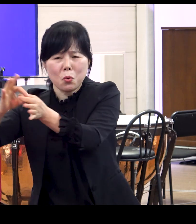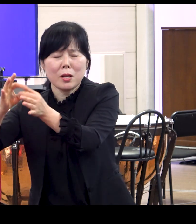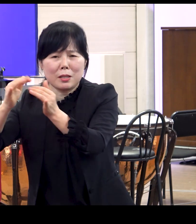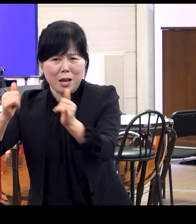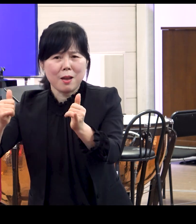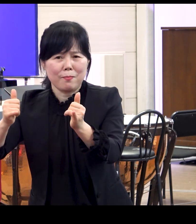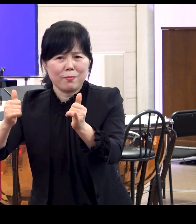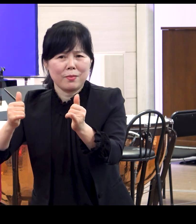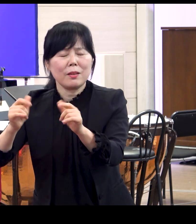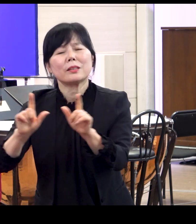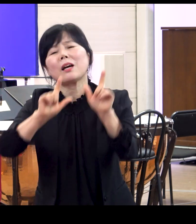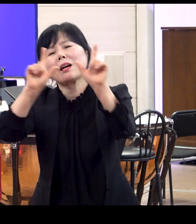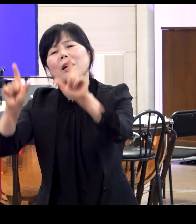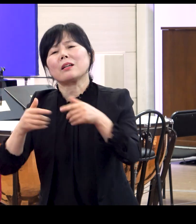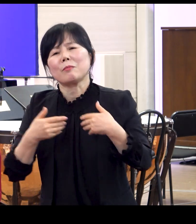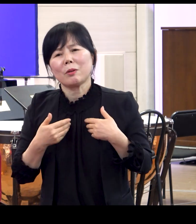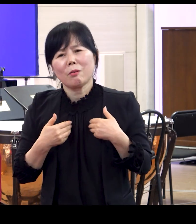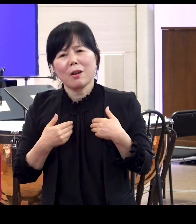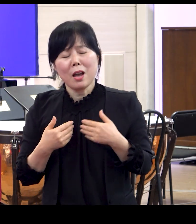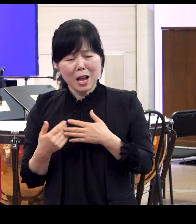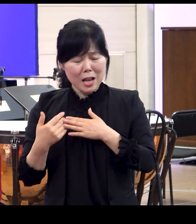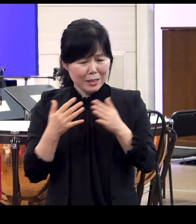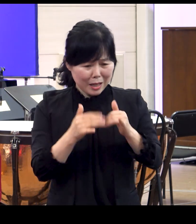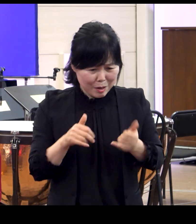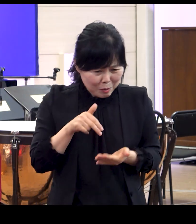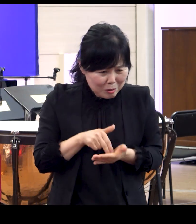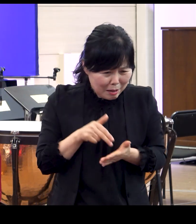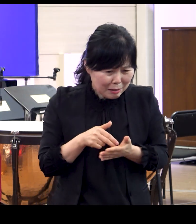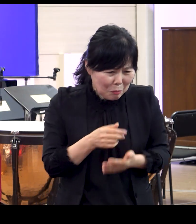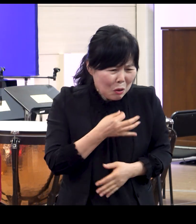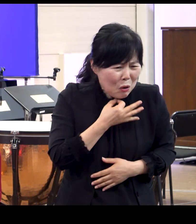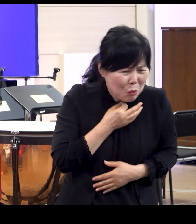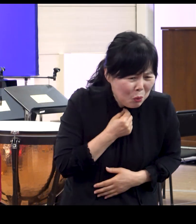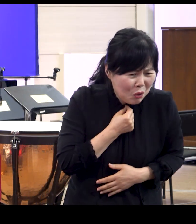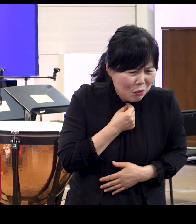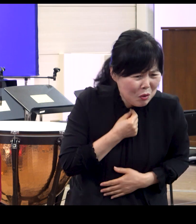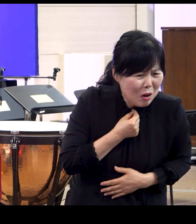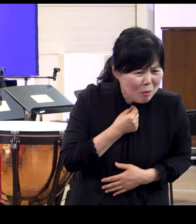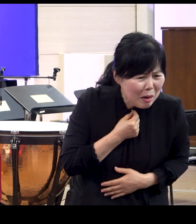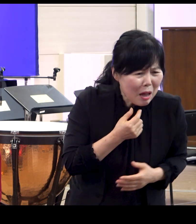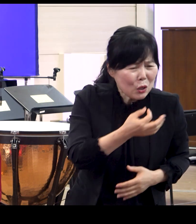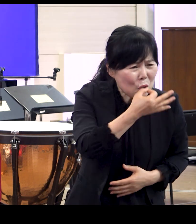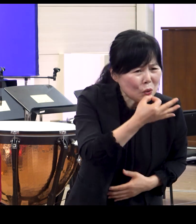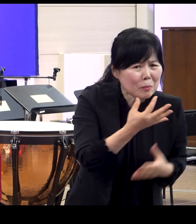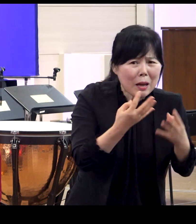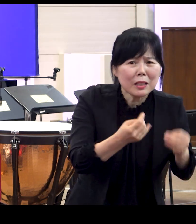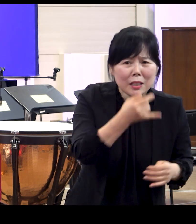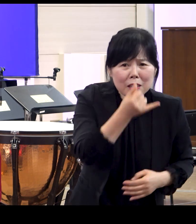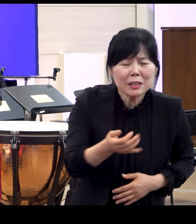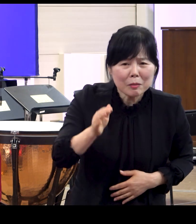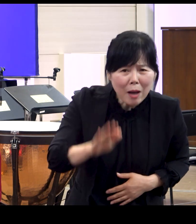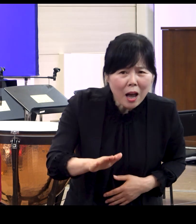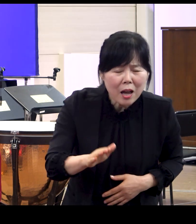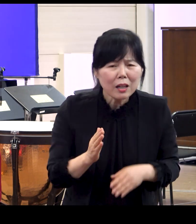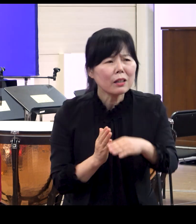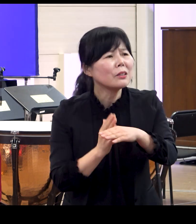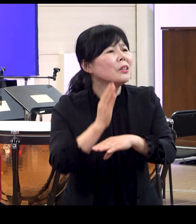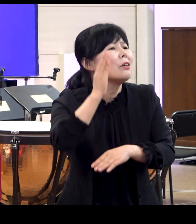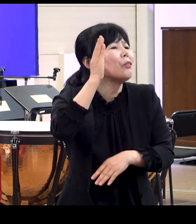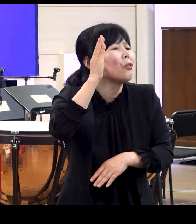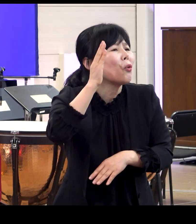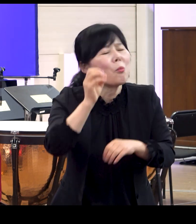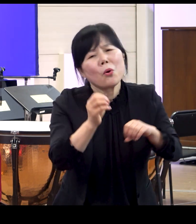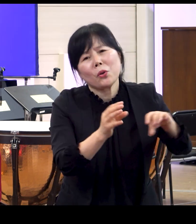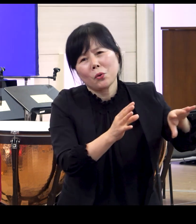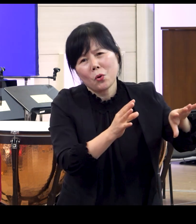한다. 예, 육적인 본능과 그 모든 걸 그냥 가지고 있지만, 그리고 그것은 우리 삶에서 정말 기본적으로 중요한